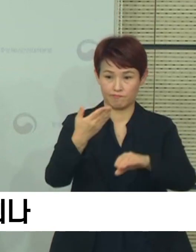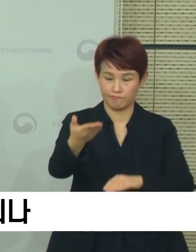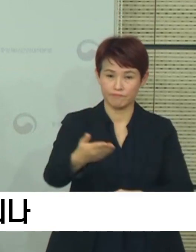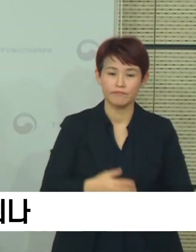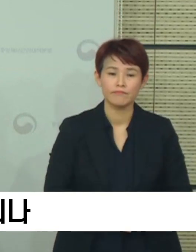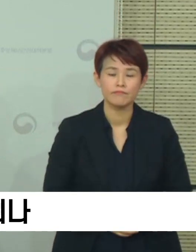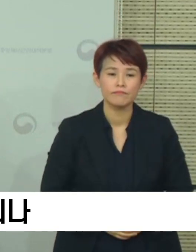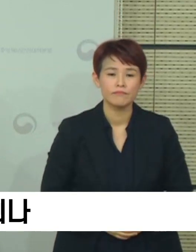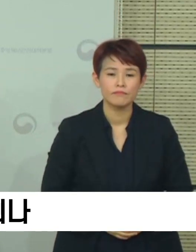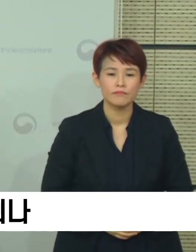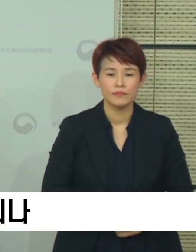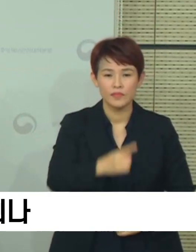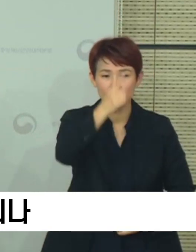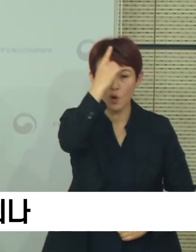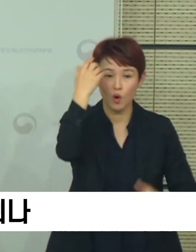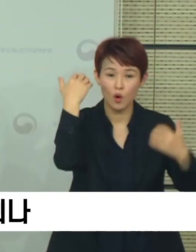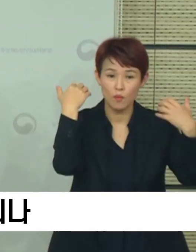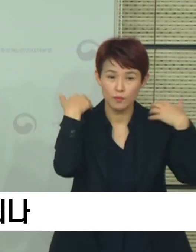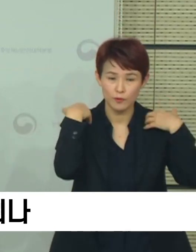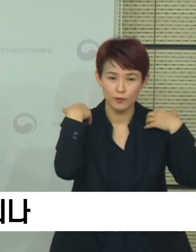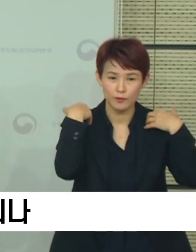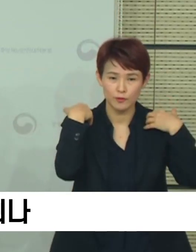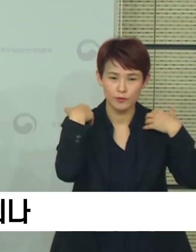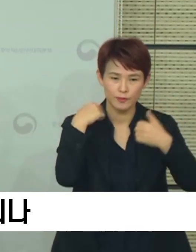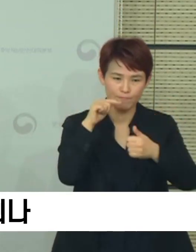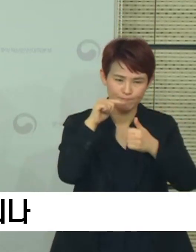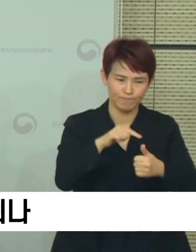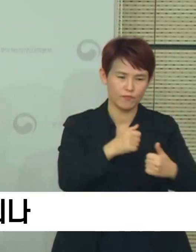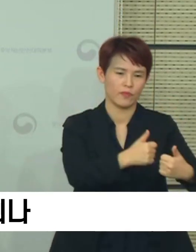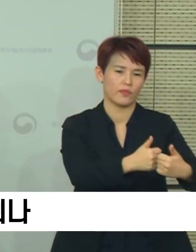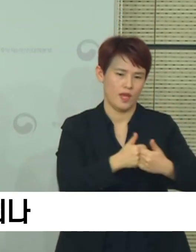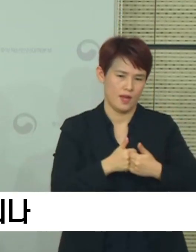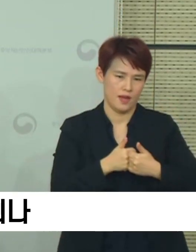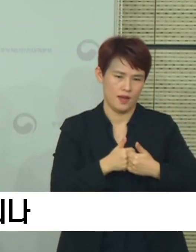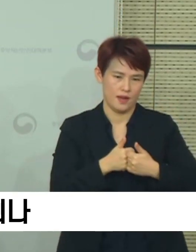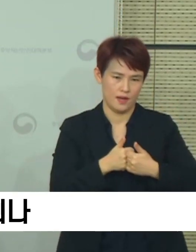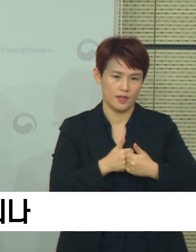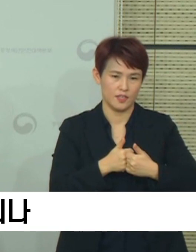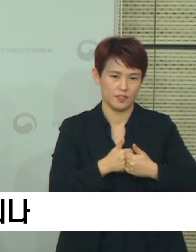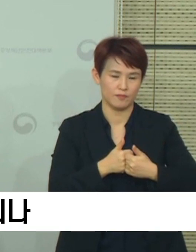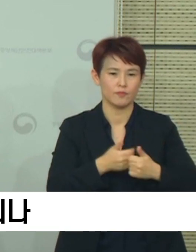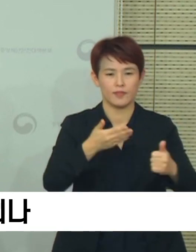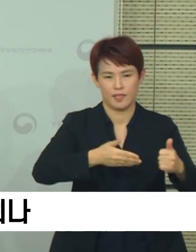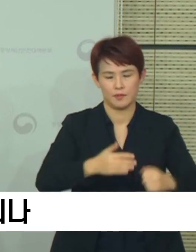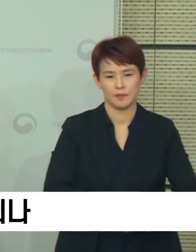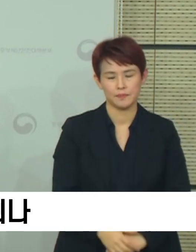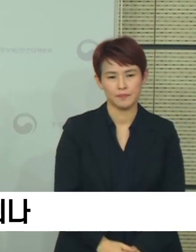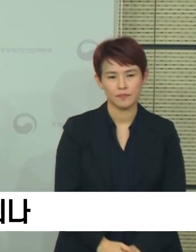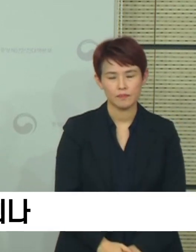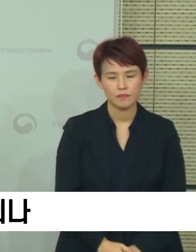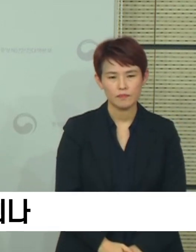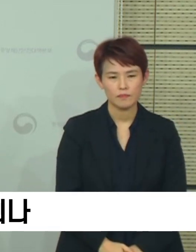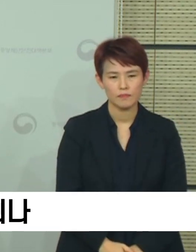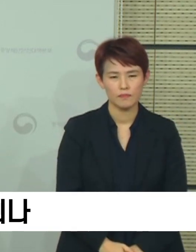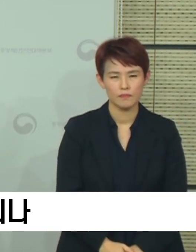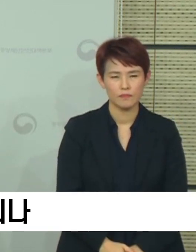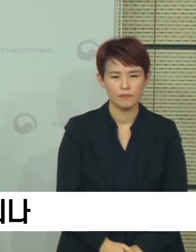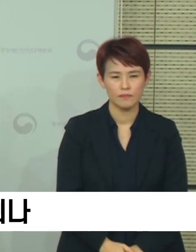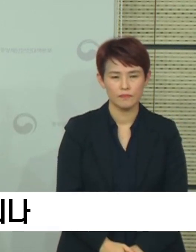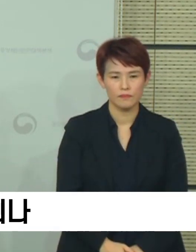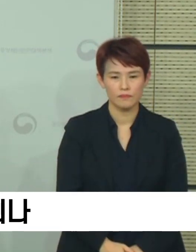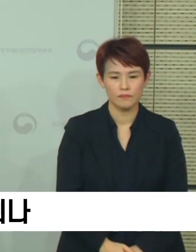드리면 정부의 지침을 따라주실 것을 저희들은 강력하게 요청을 드립니다. 다만 이